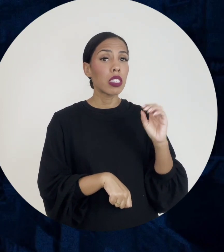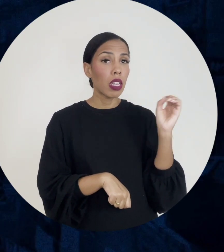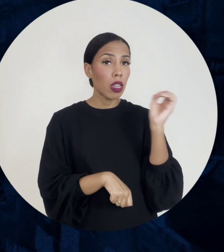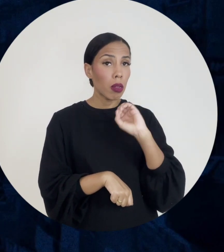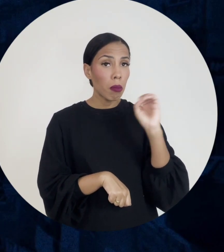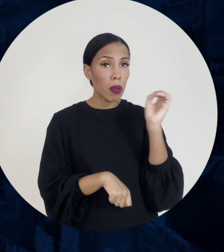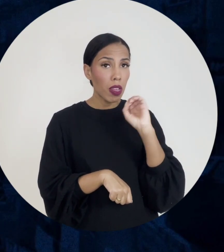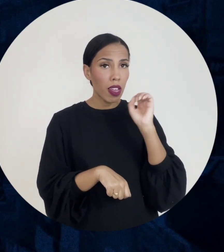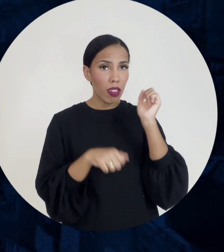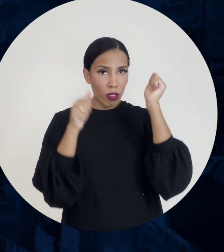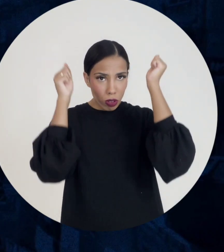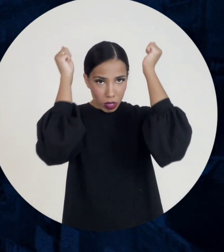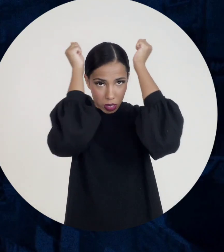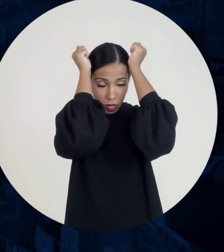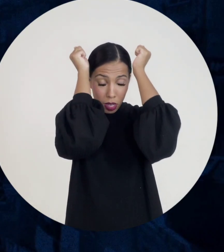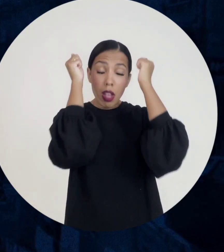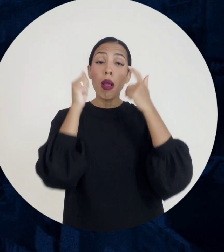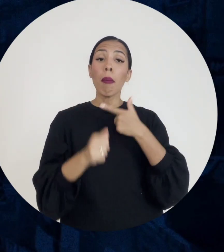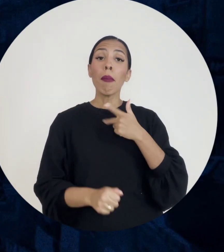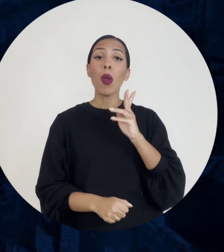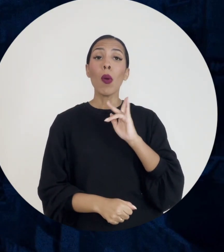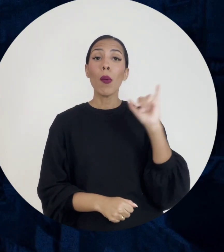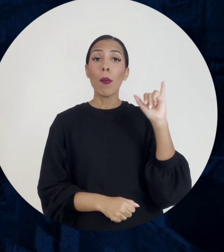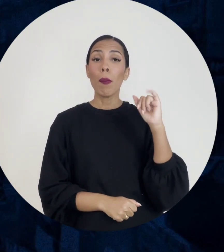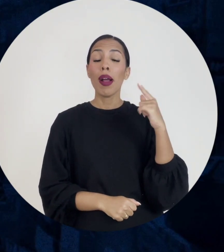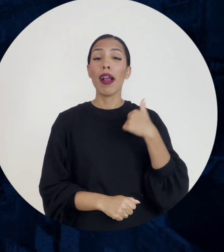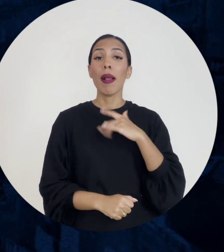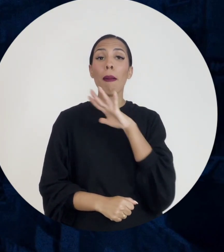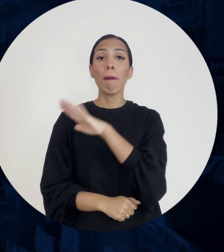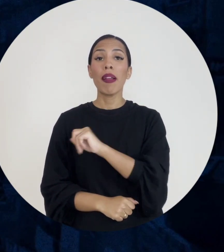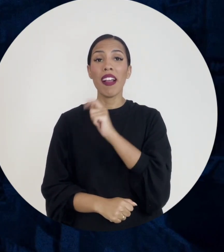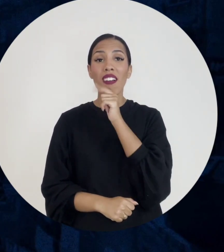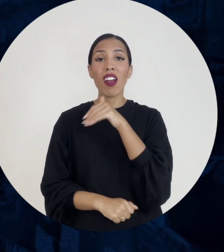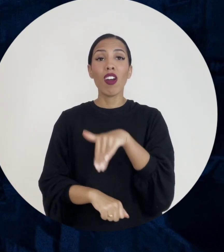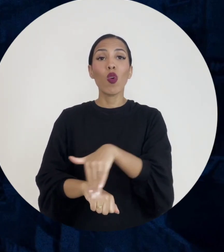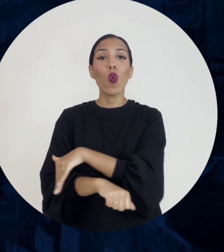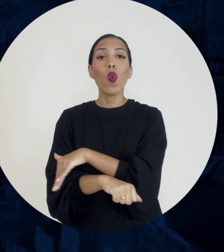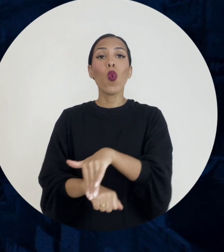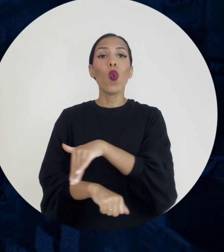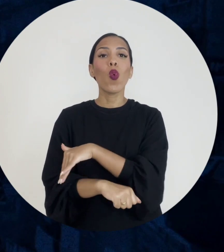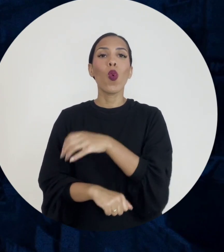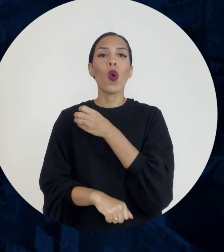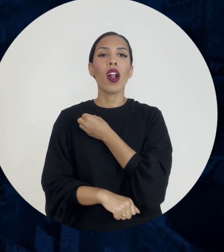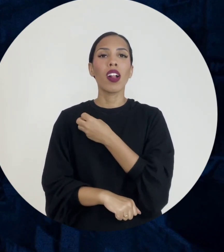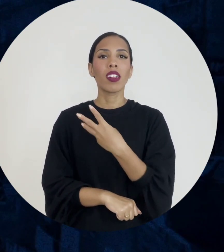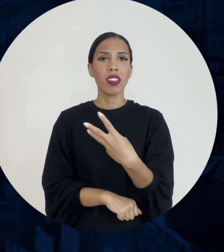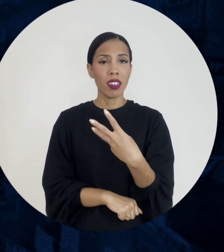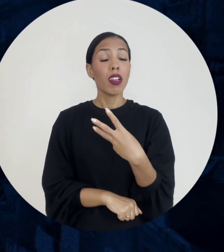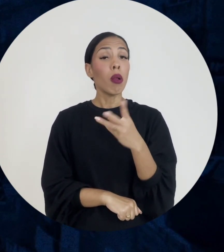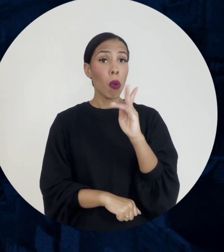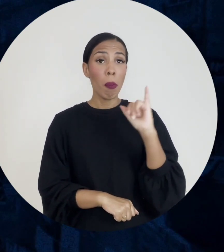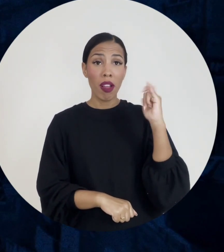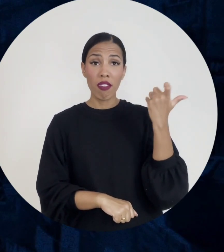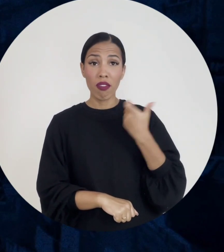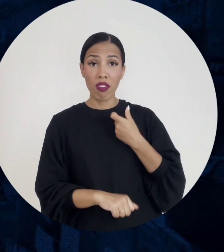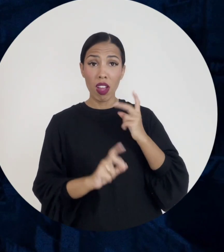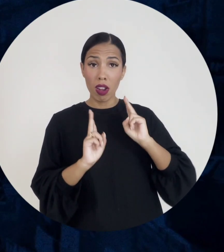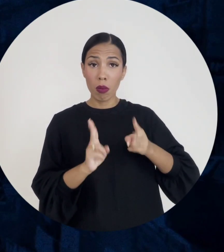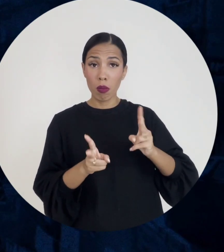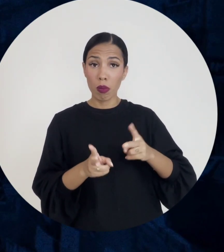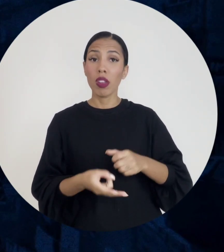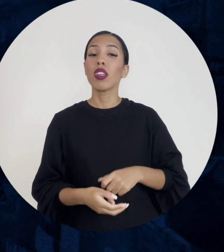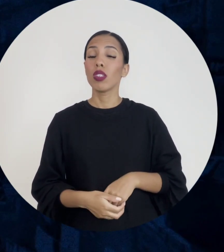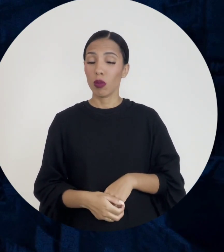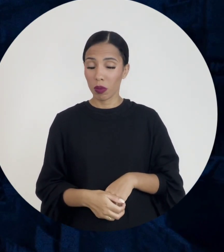3, mas assim, e meu pai fala isso, né? Que meu pai, ele tinha que acordar de madrugada, 3 horas da manhã, para poder buscar